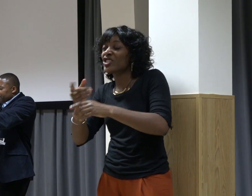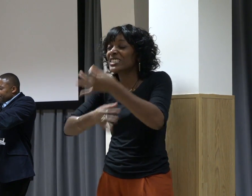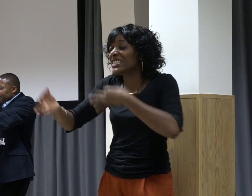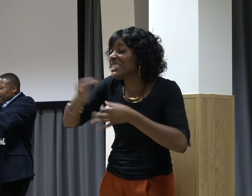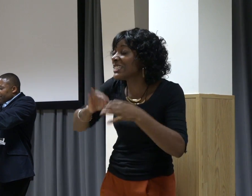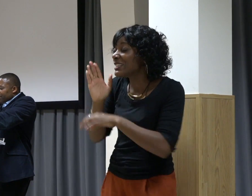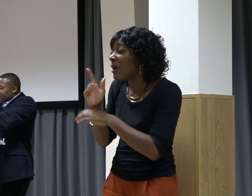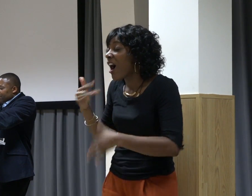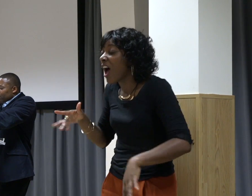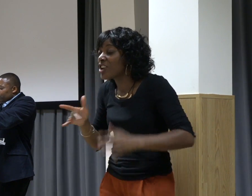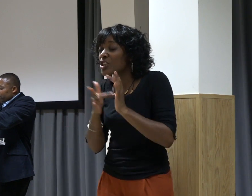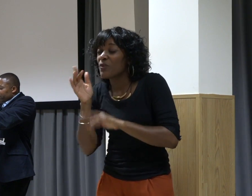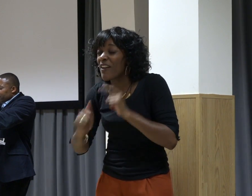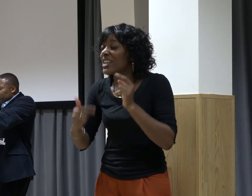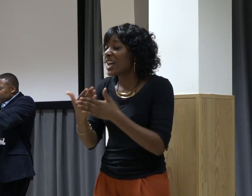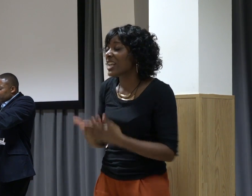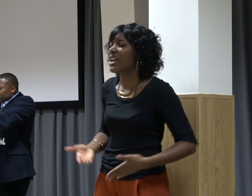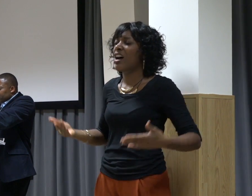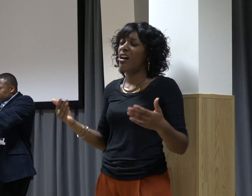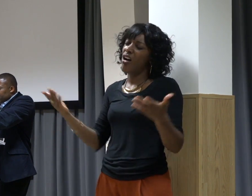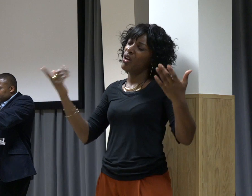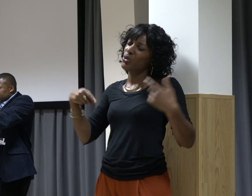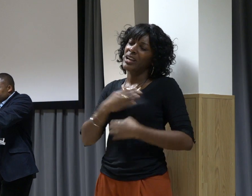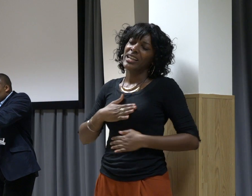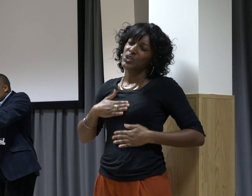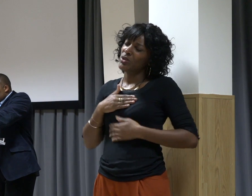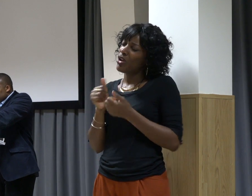relevé, et que nous puissions vraiment nous réjouir ensemble.